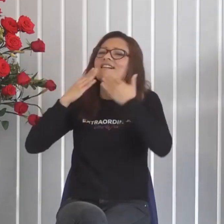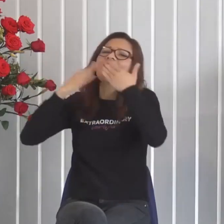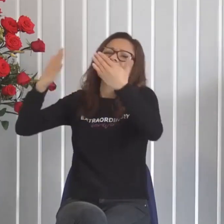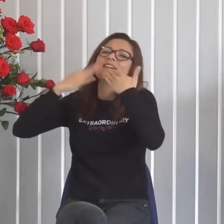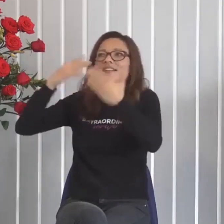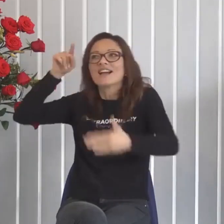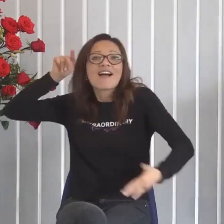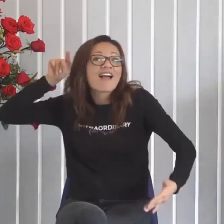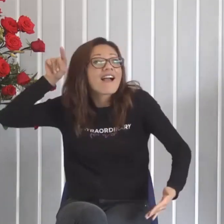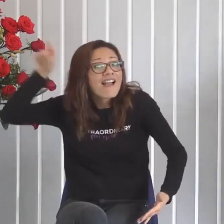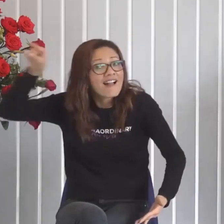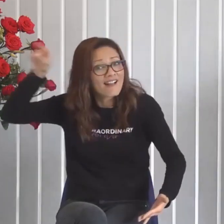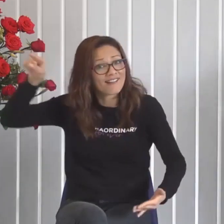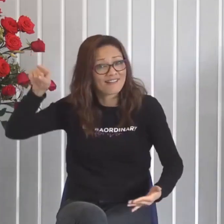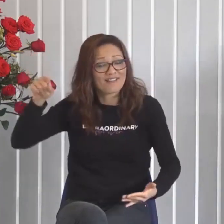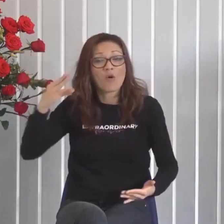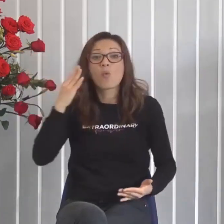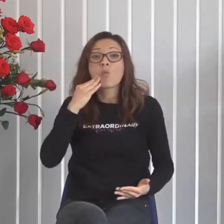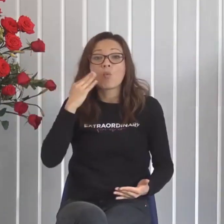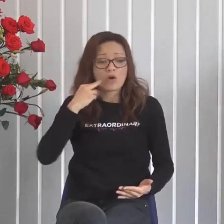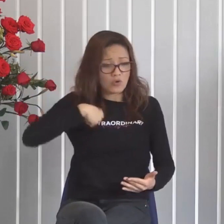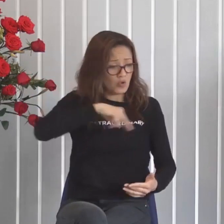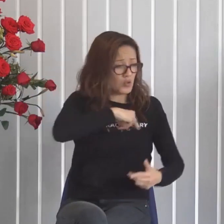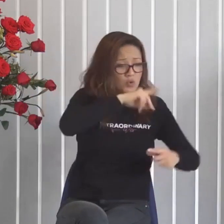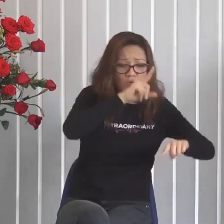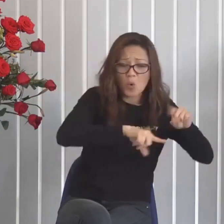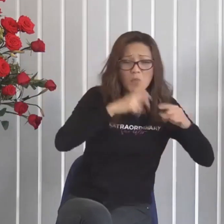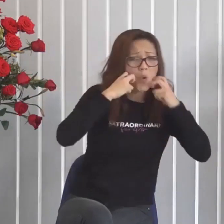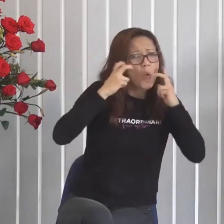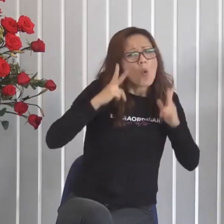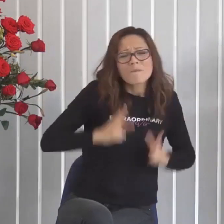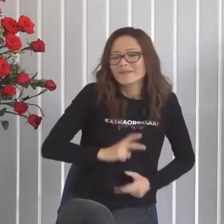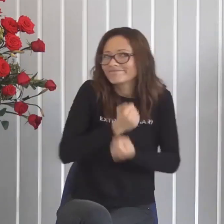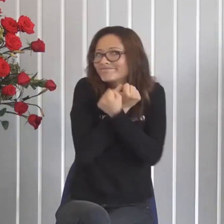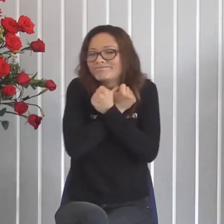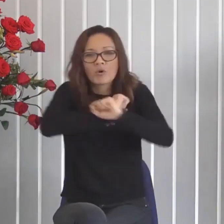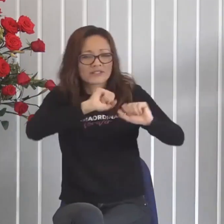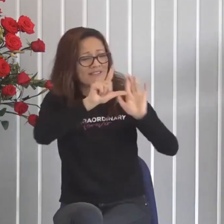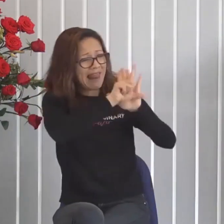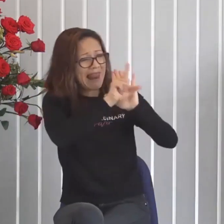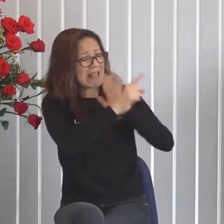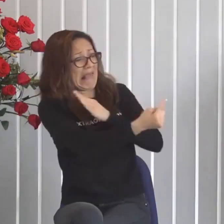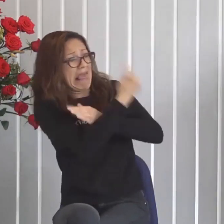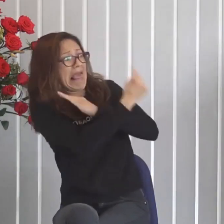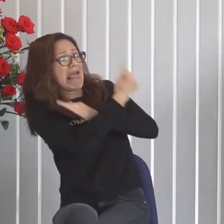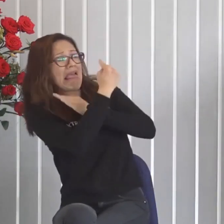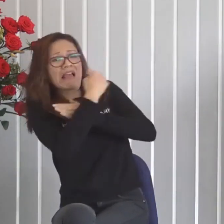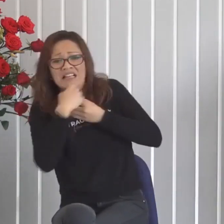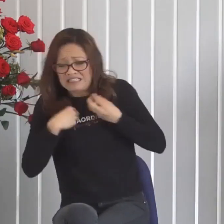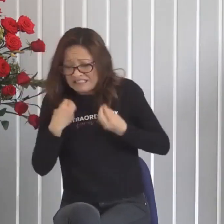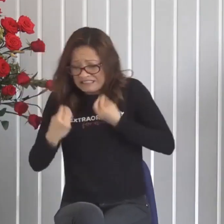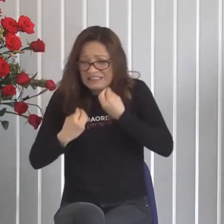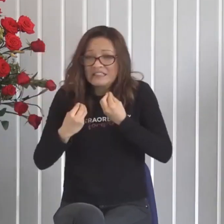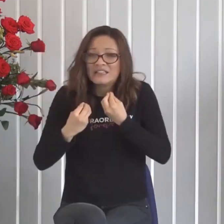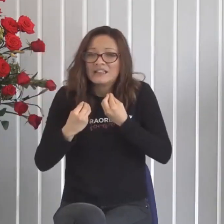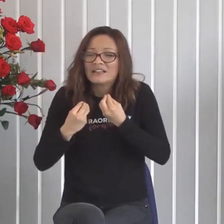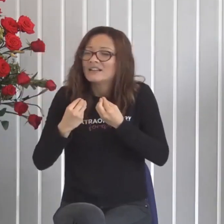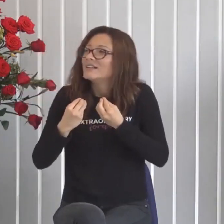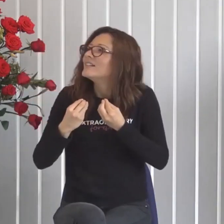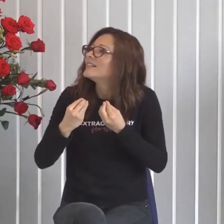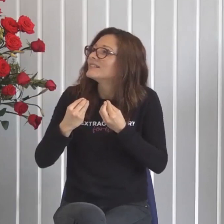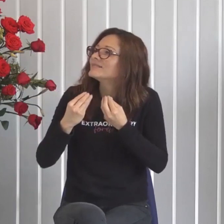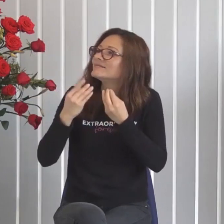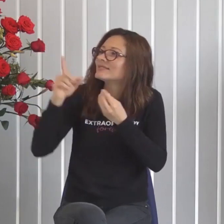Él. Y cuando nosotros, lo que no podíamos por la carne, por la ley que nos acusaba Satanás, ahora por